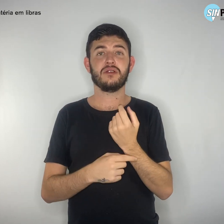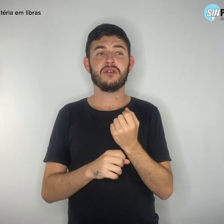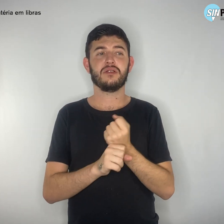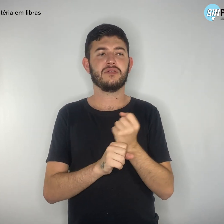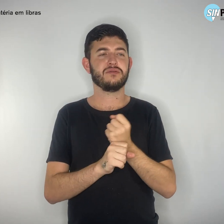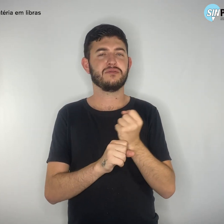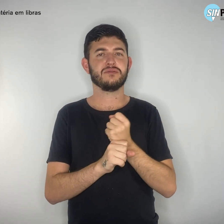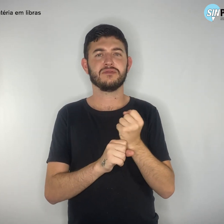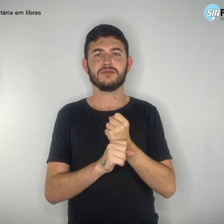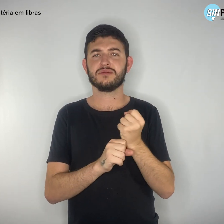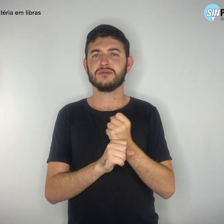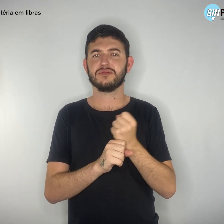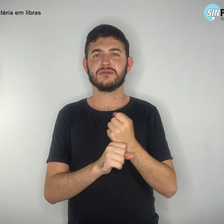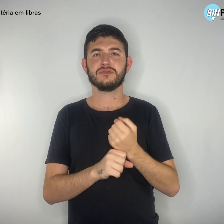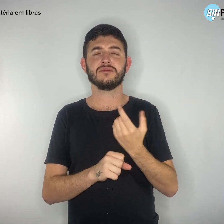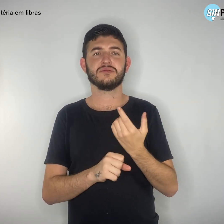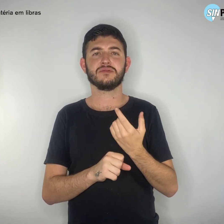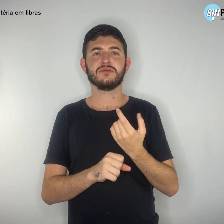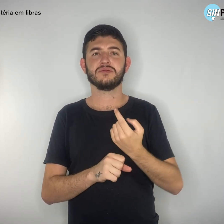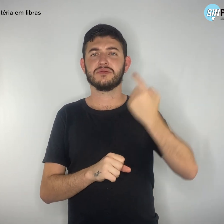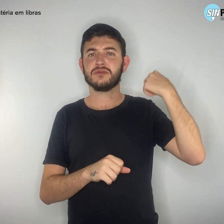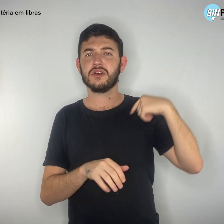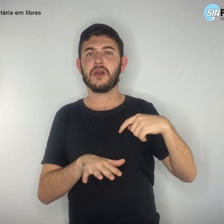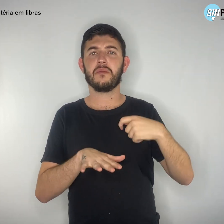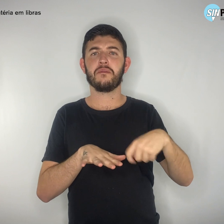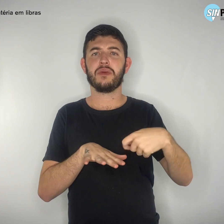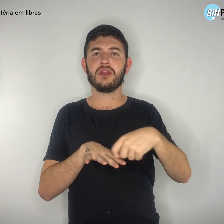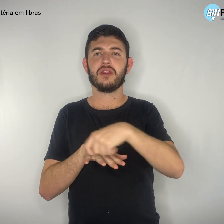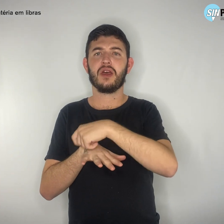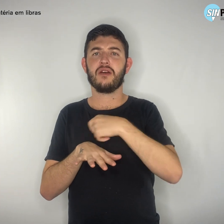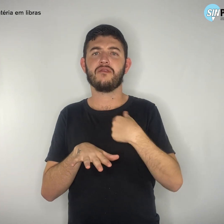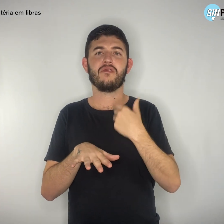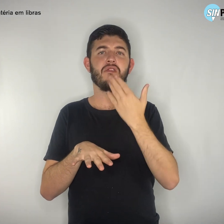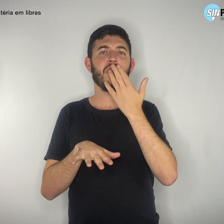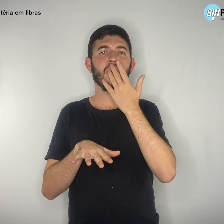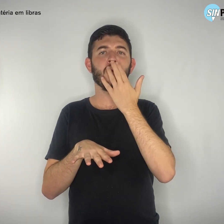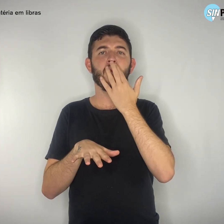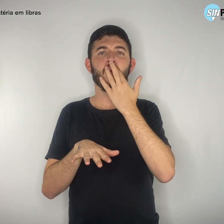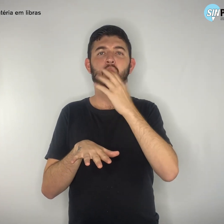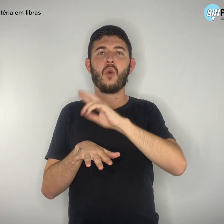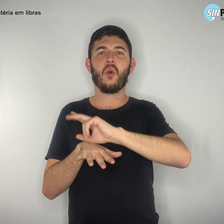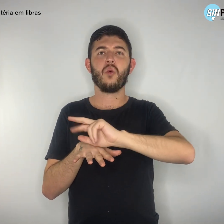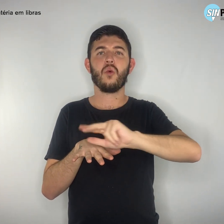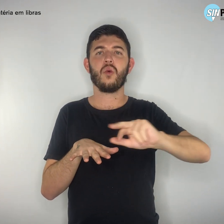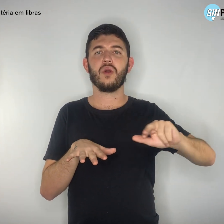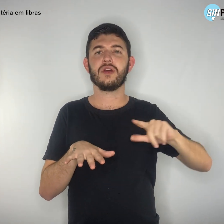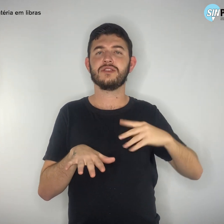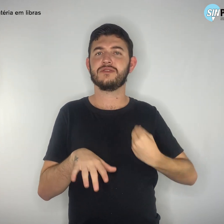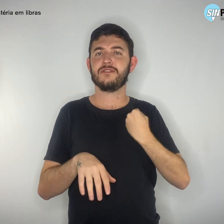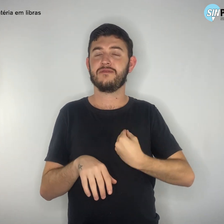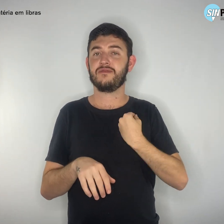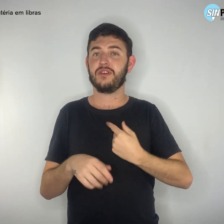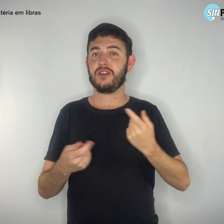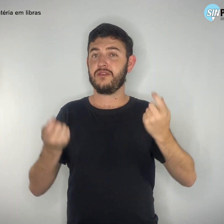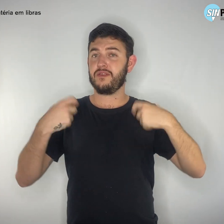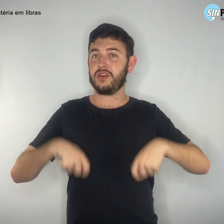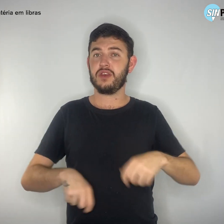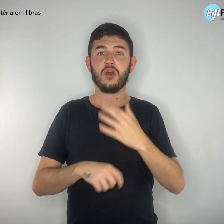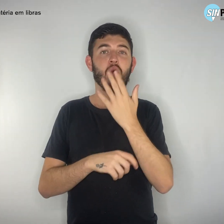já pintava as unhas, cada uma de uma cor. Estava sempre vestida com cores alegres e